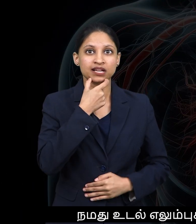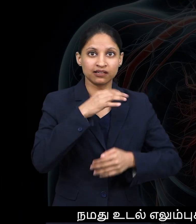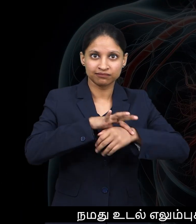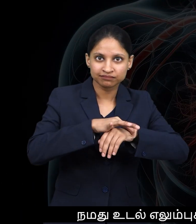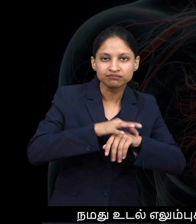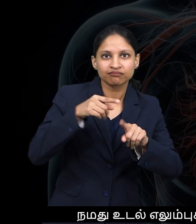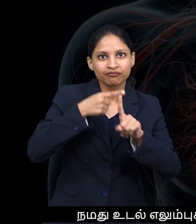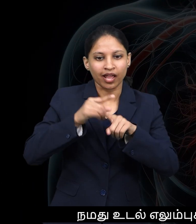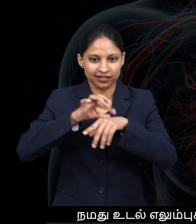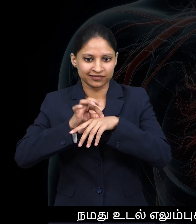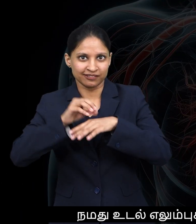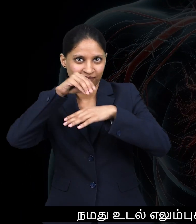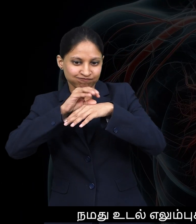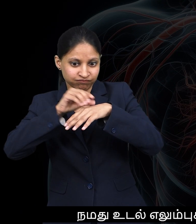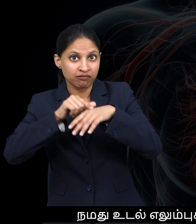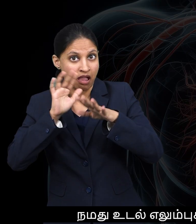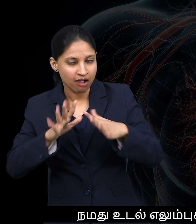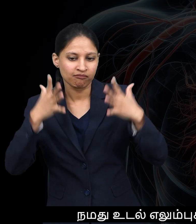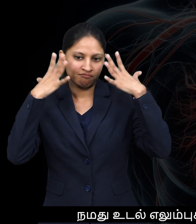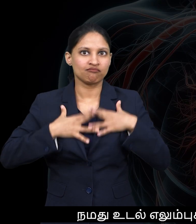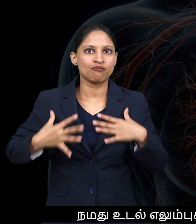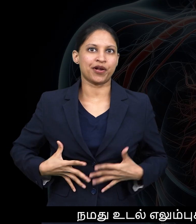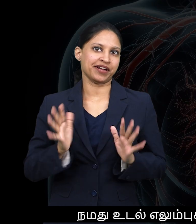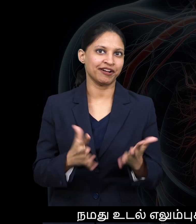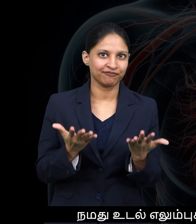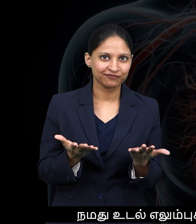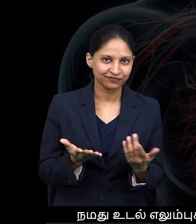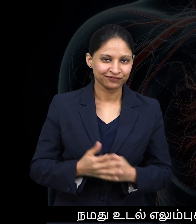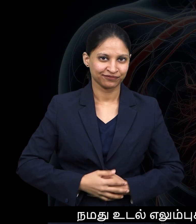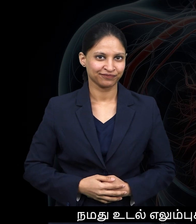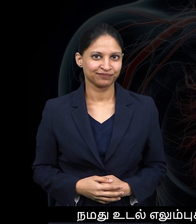நமது உடல் எலும்புகளாலும் தசைகளாலும் ஆனது.